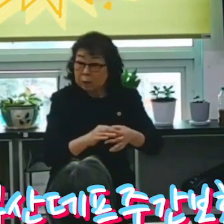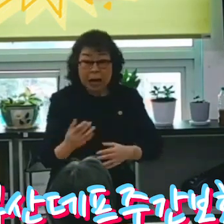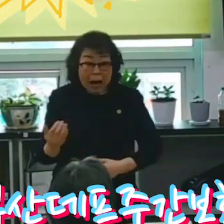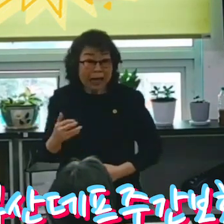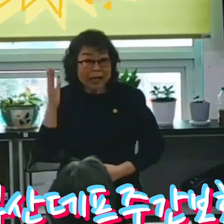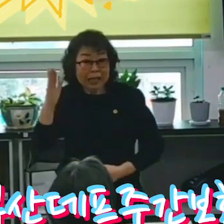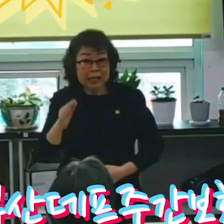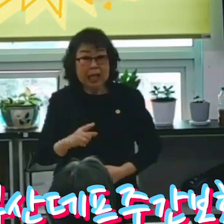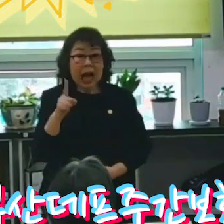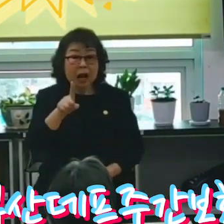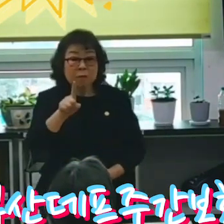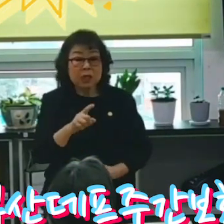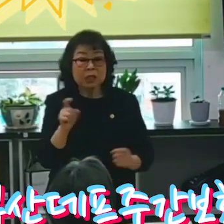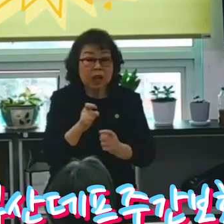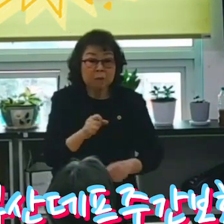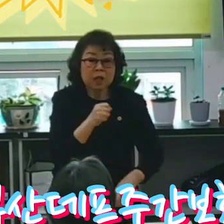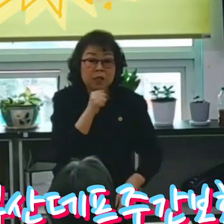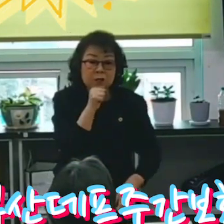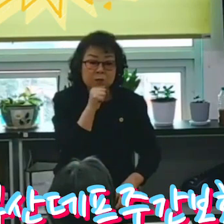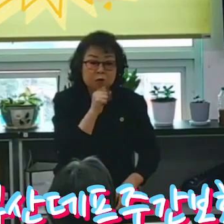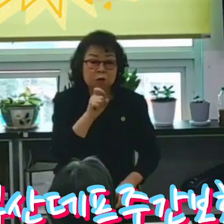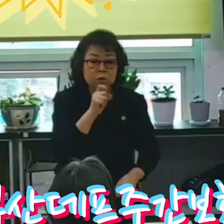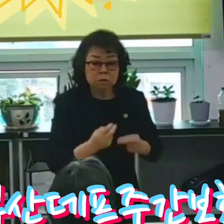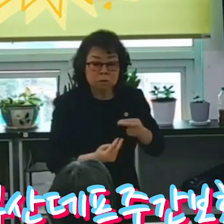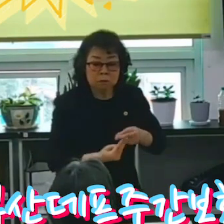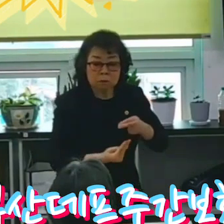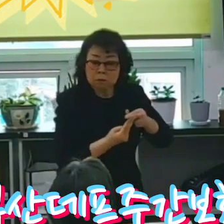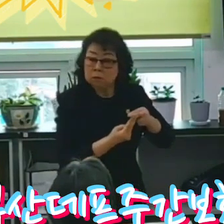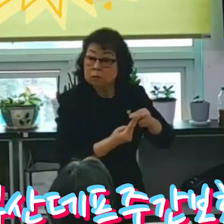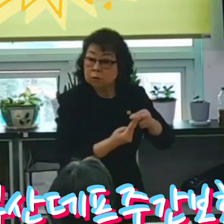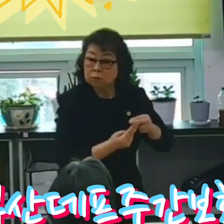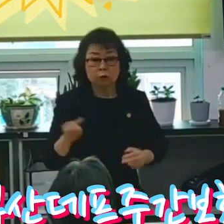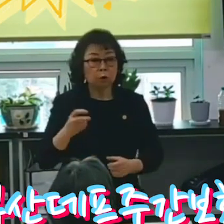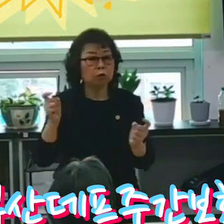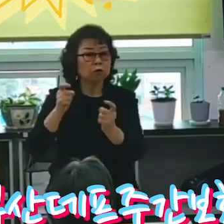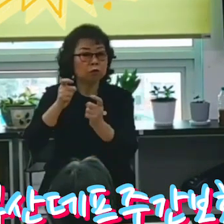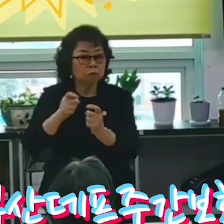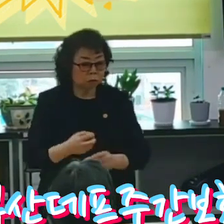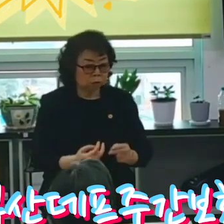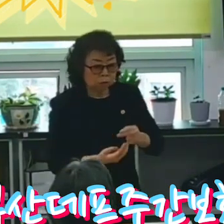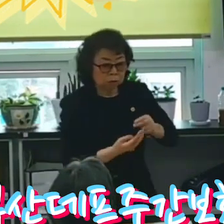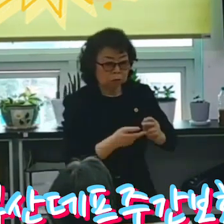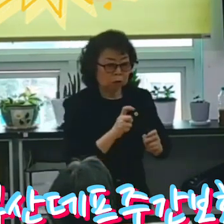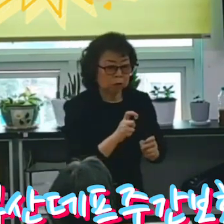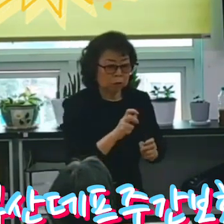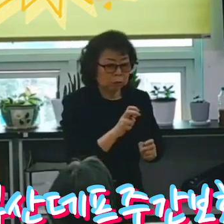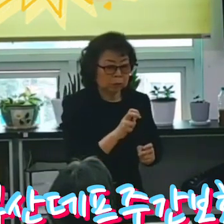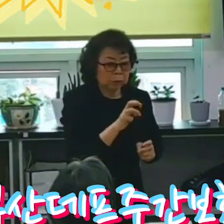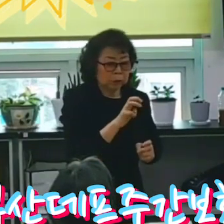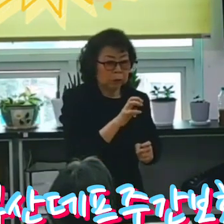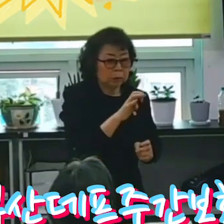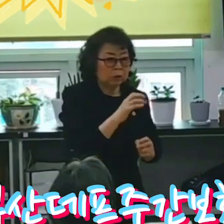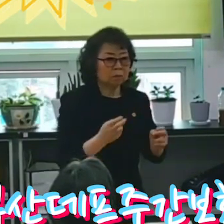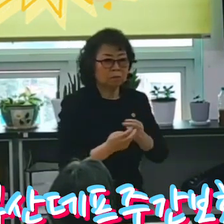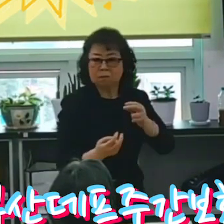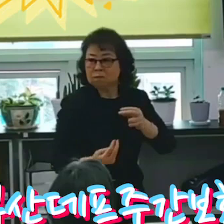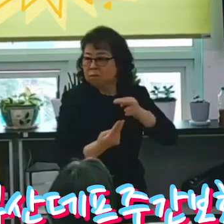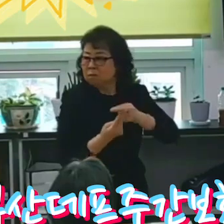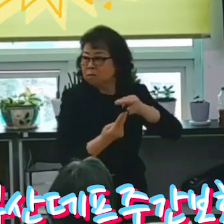전에 한 번 할 때마다 10점이라고 생각하면, 예. 10점, 두 번 할 때 20점, 세 번 할 때 30점.